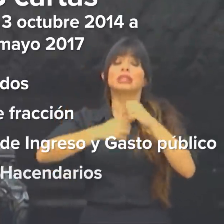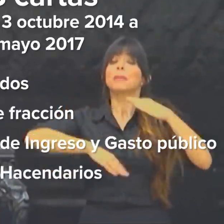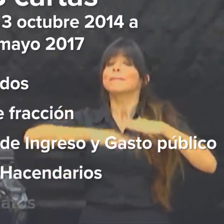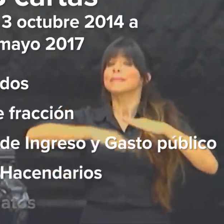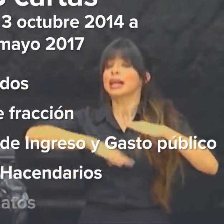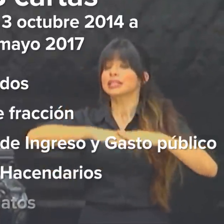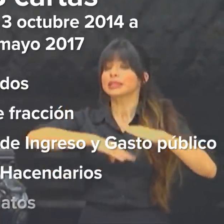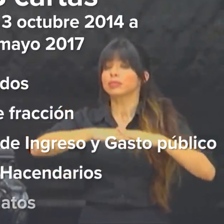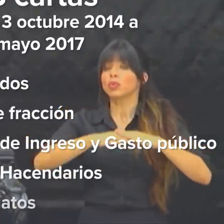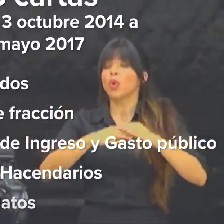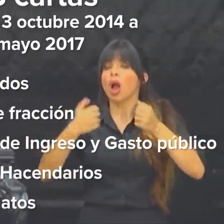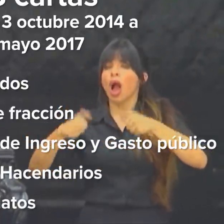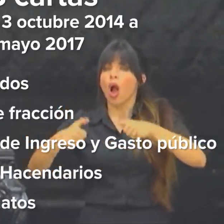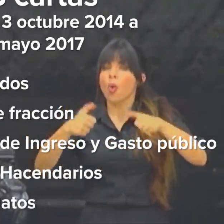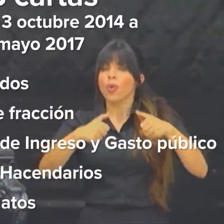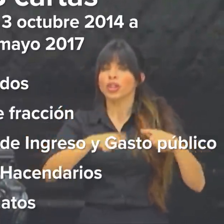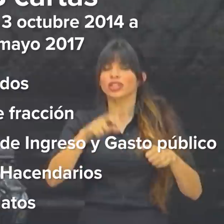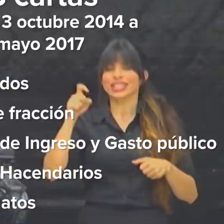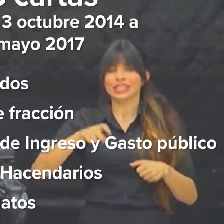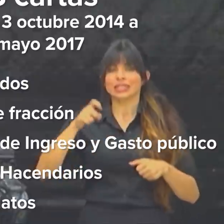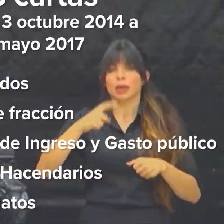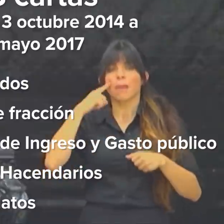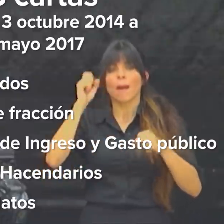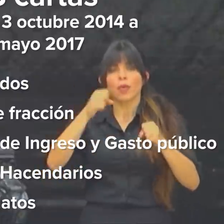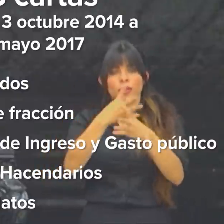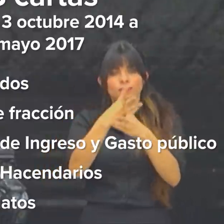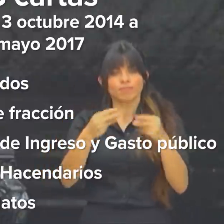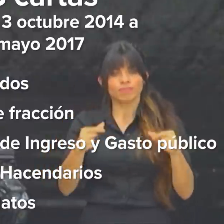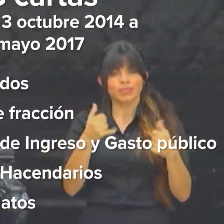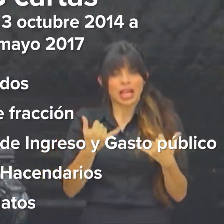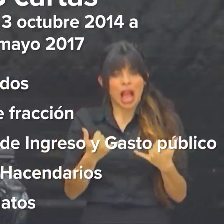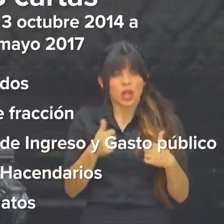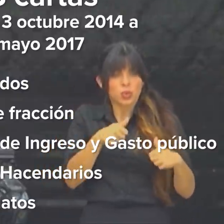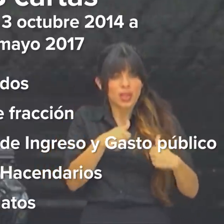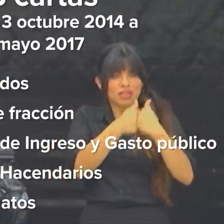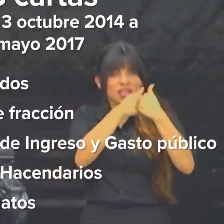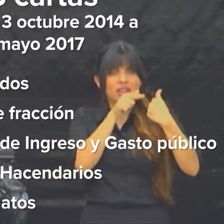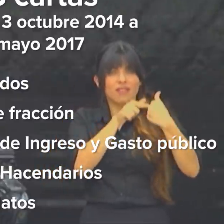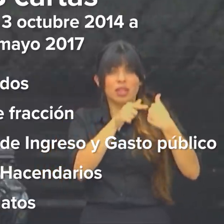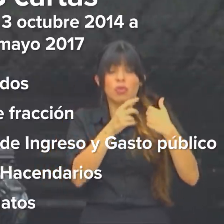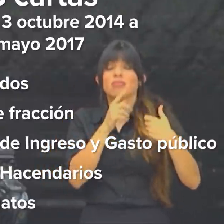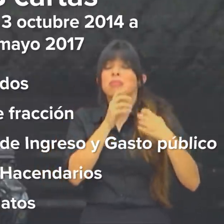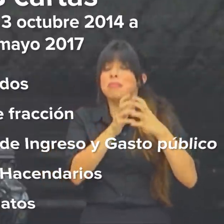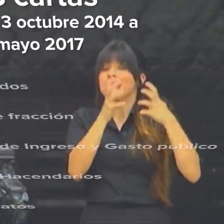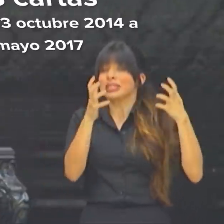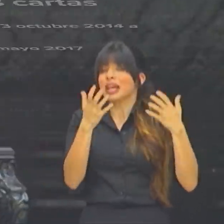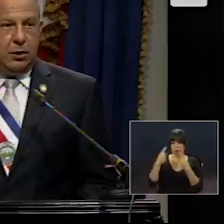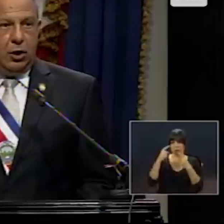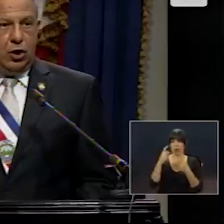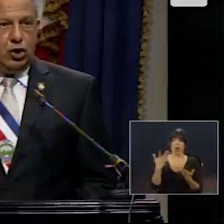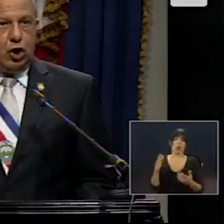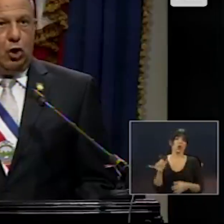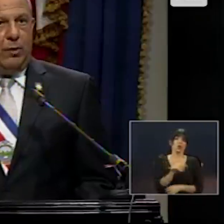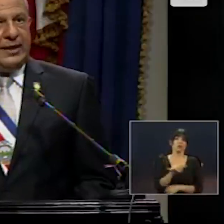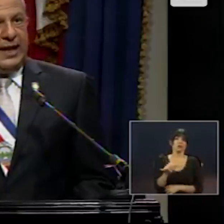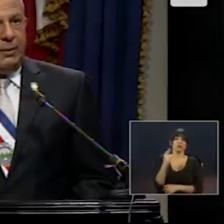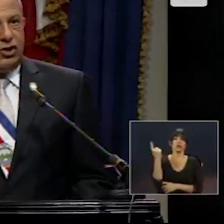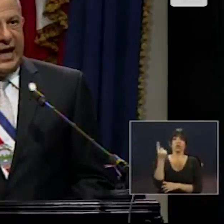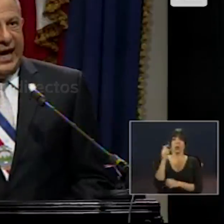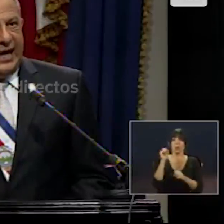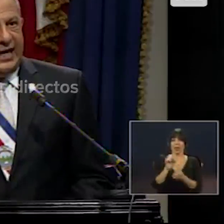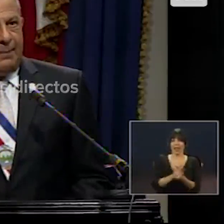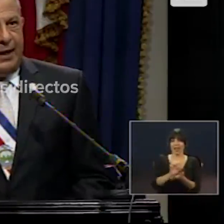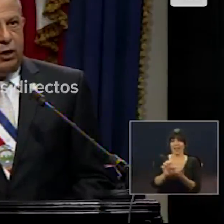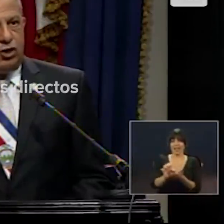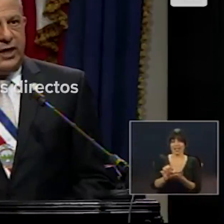máximo, los acuerdos necesarios para resolver este desafío, quizá el más grande que tengamos. Solo